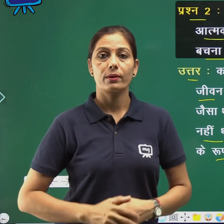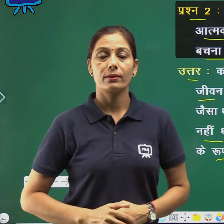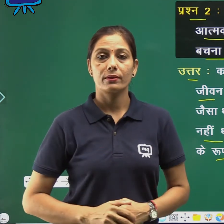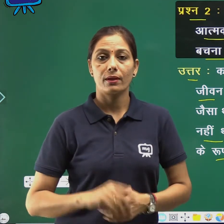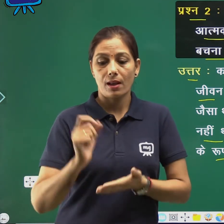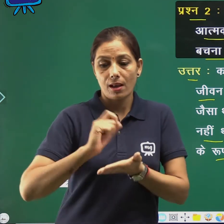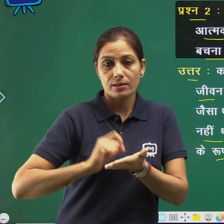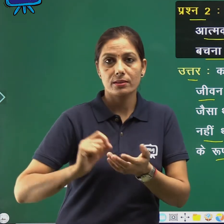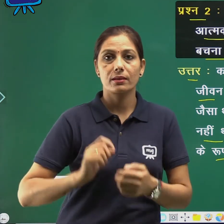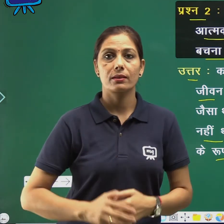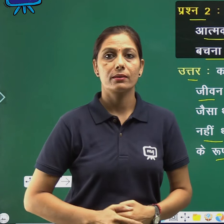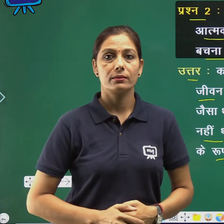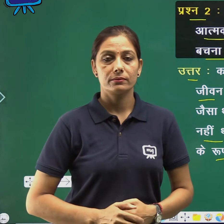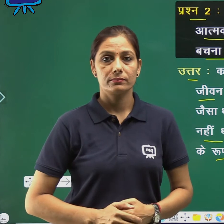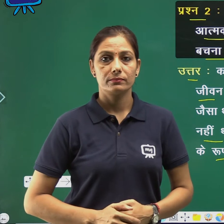लिख सके,